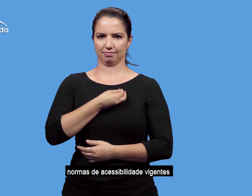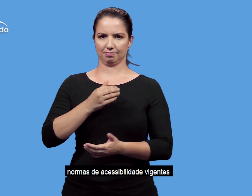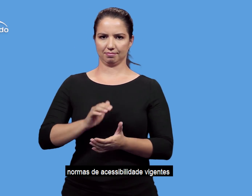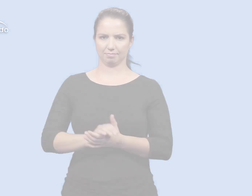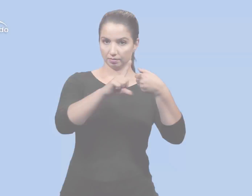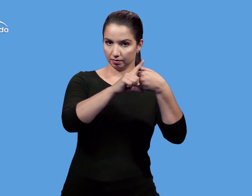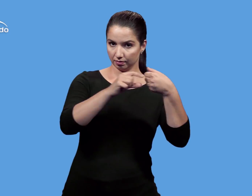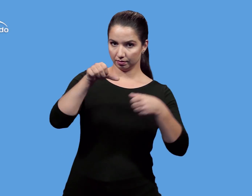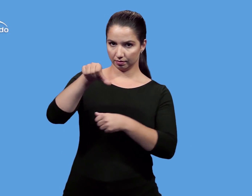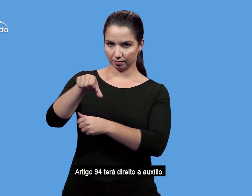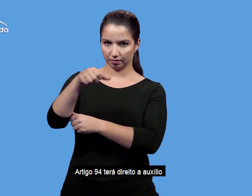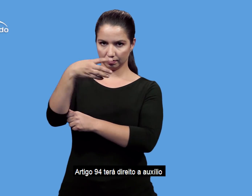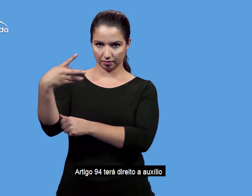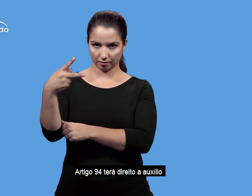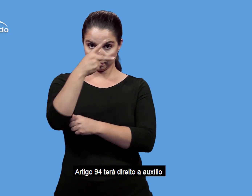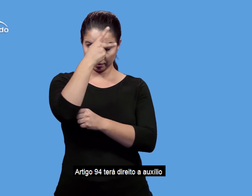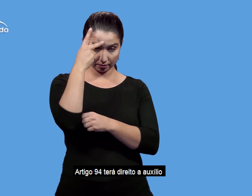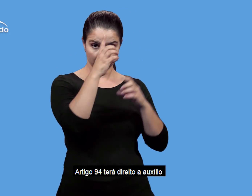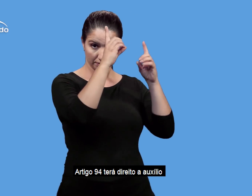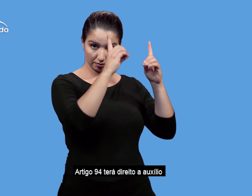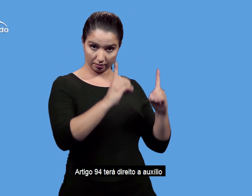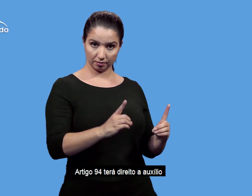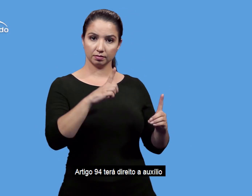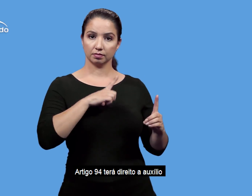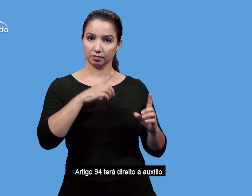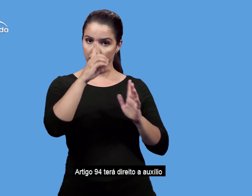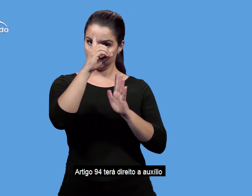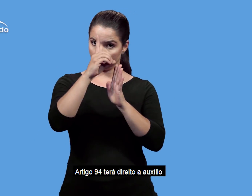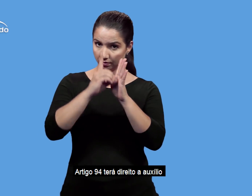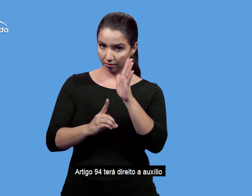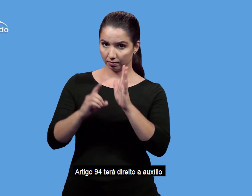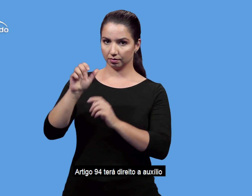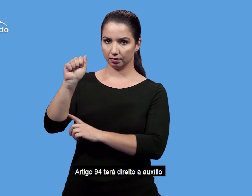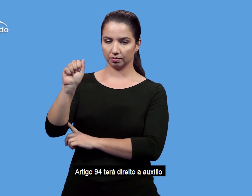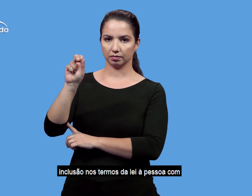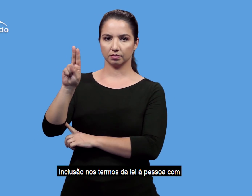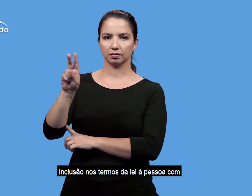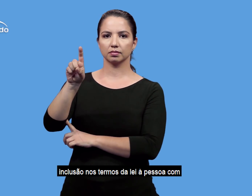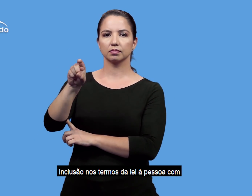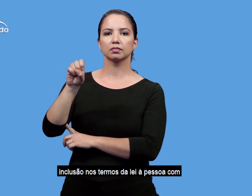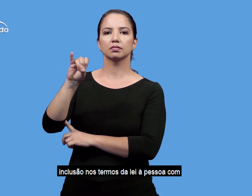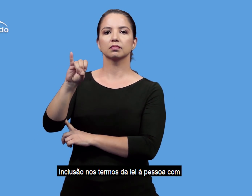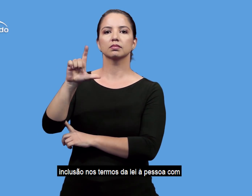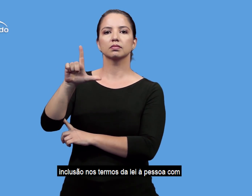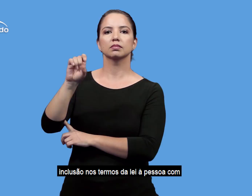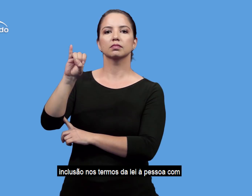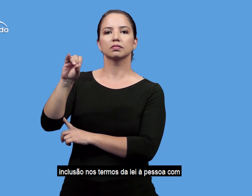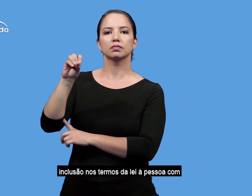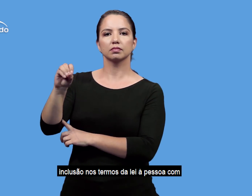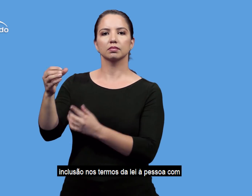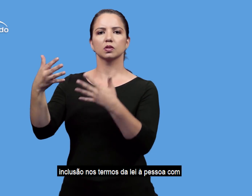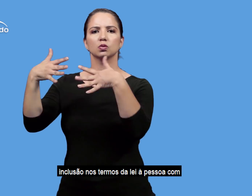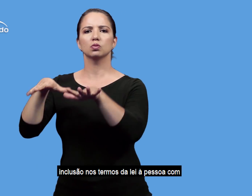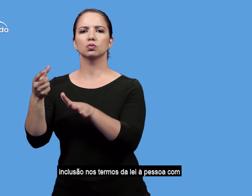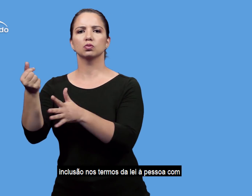o artigo 94 terá direito a auxílio inclusão nos termos da lei à pessoa com deficiência